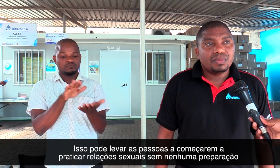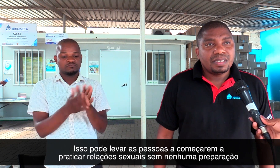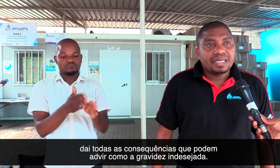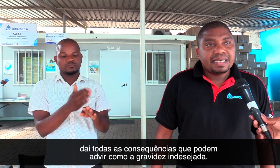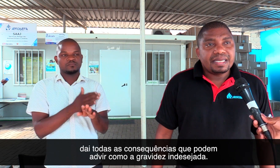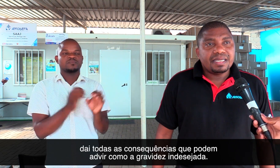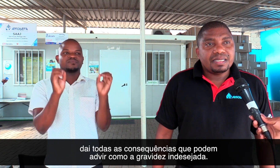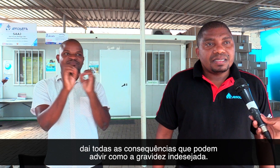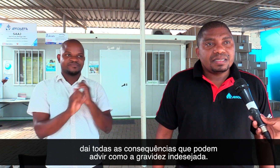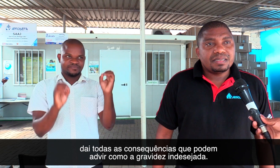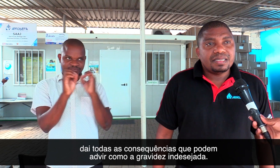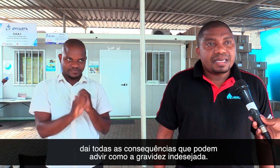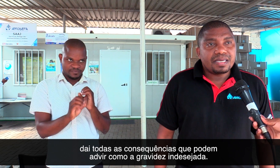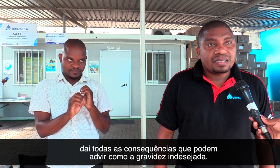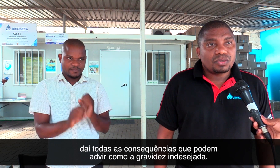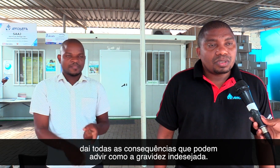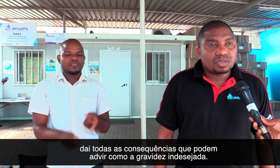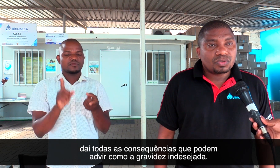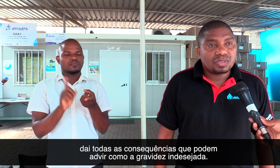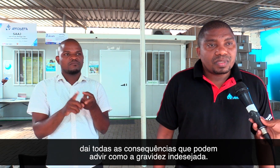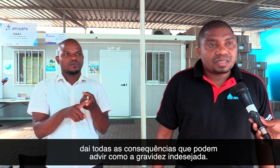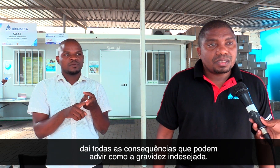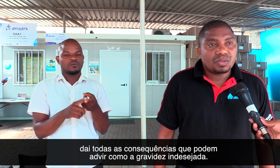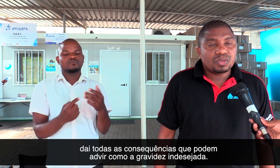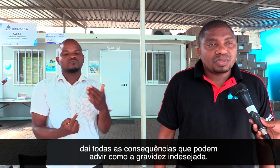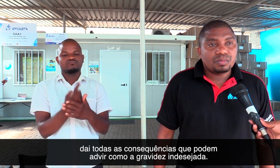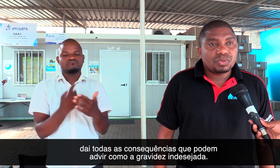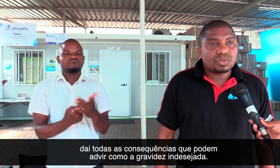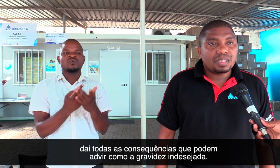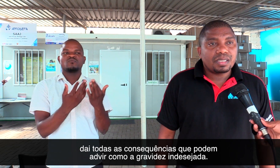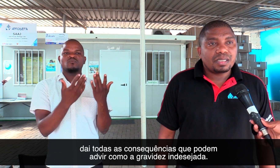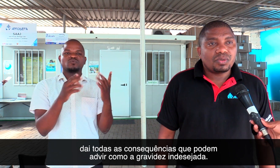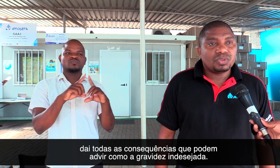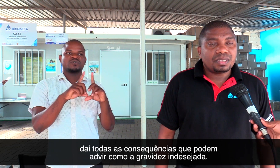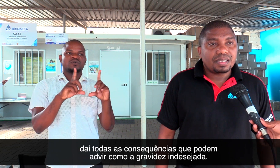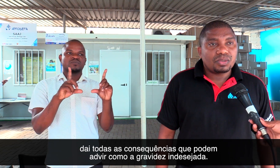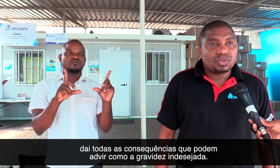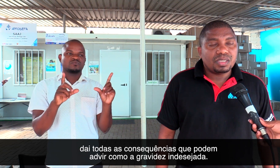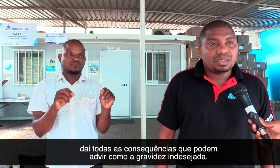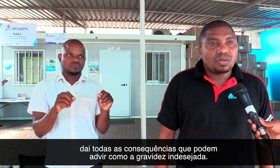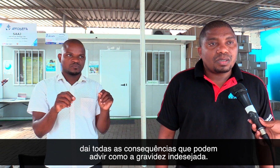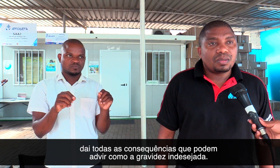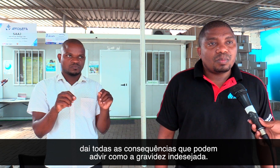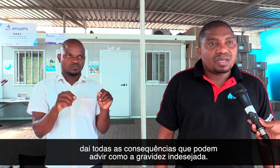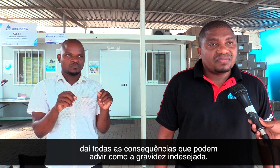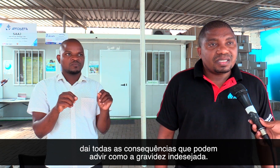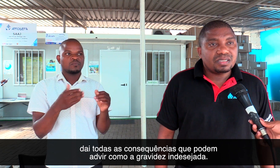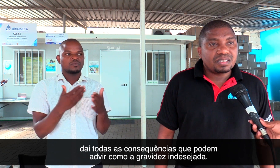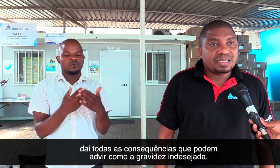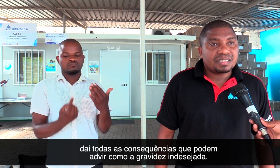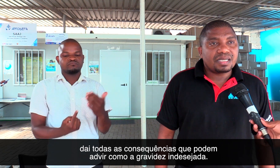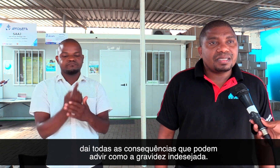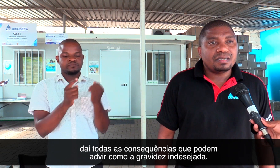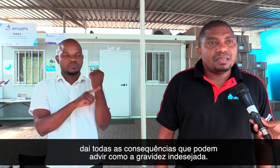preparação, e daí todas as consequências que nós podemos constatar nos dias que correm, como